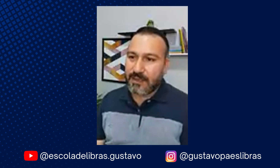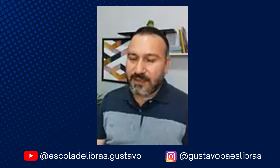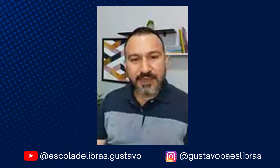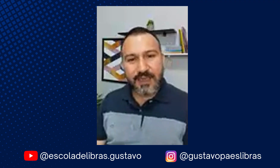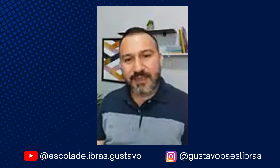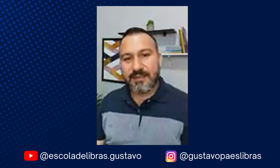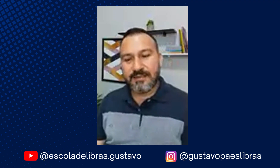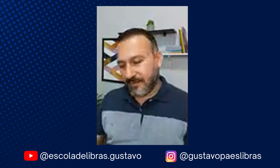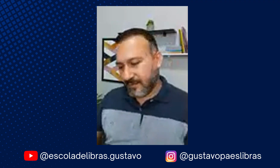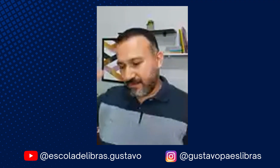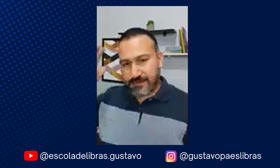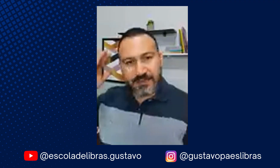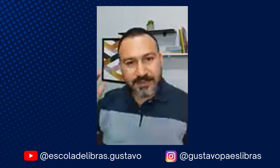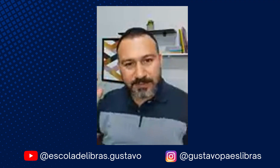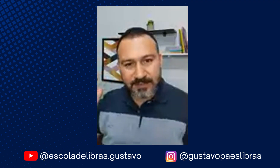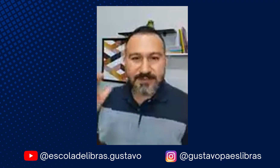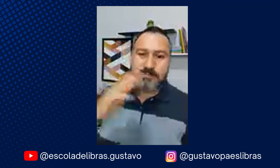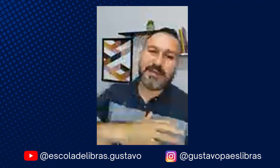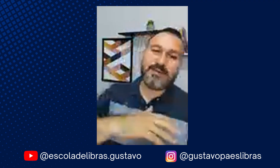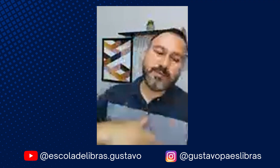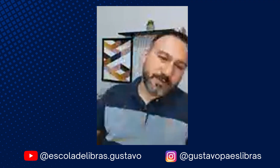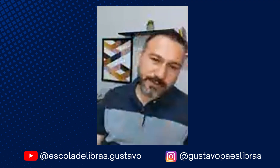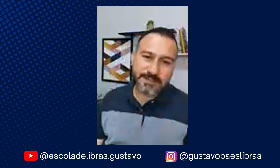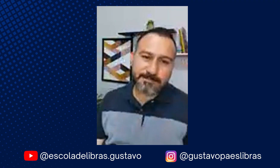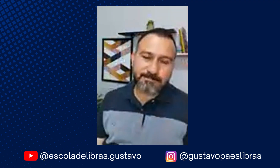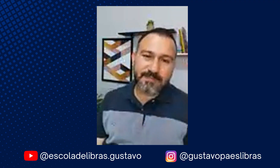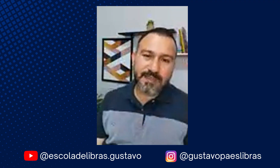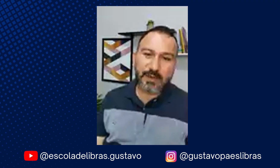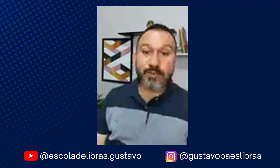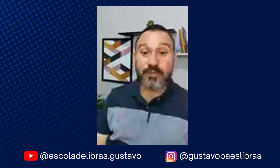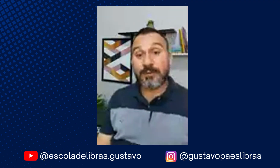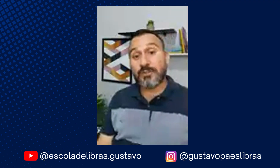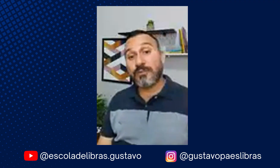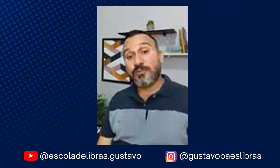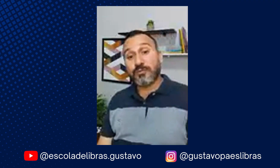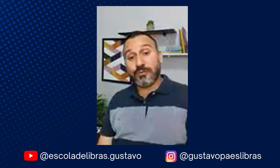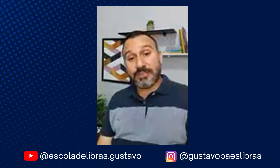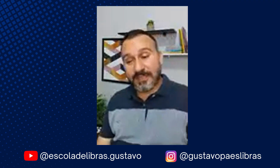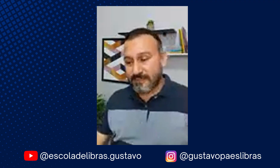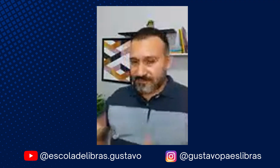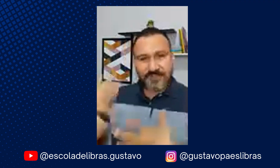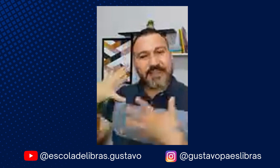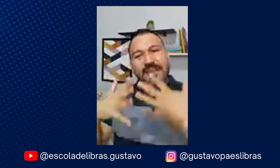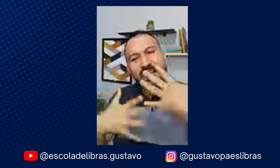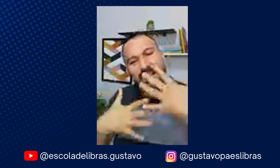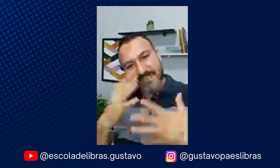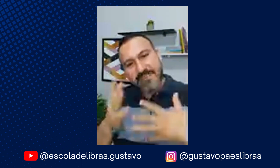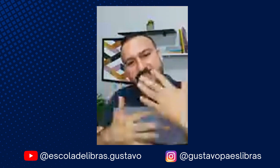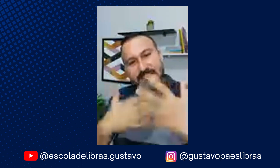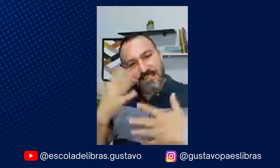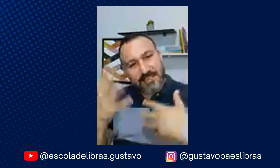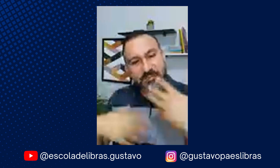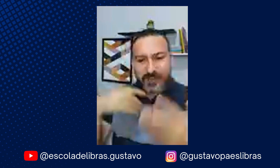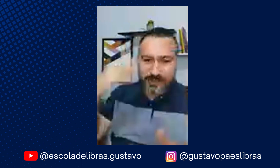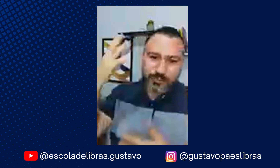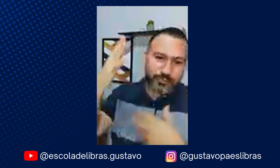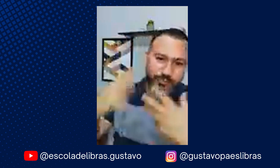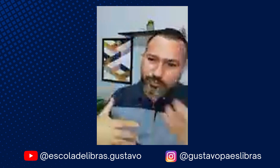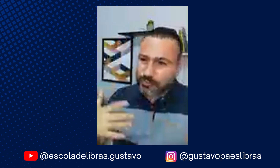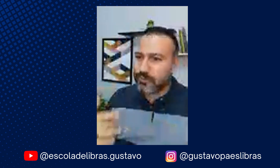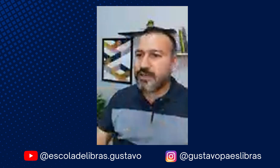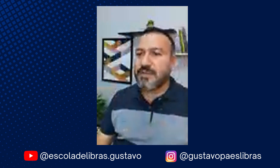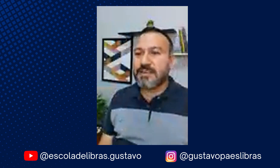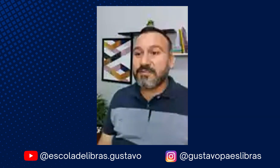falar que é da Libras para o português. É quando a pessoa surda está lá sinalizando,